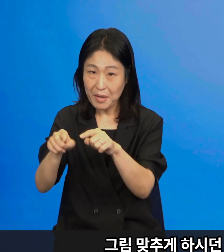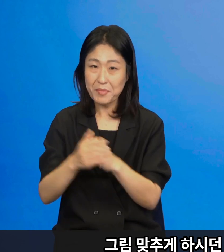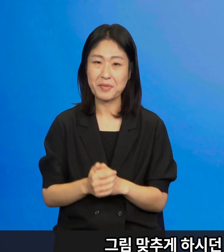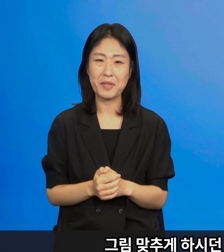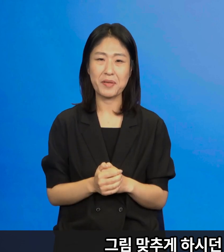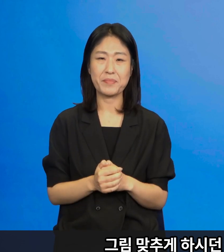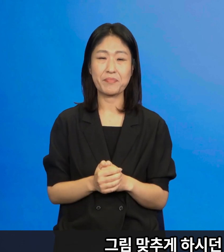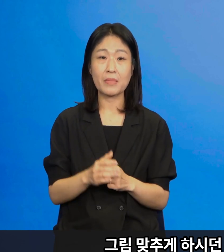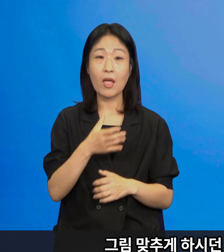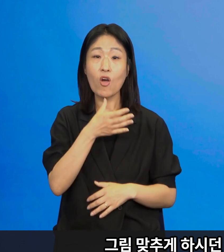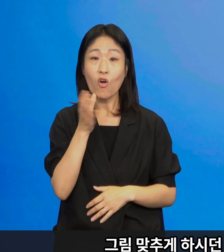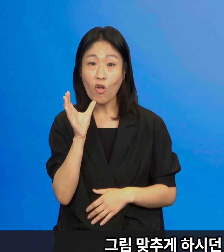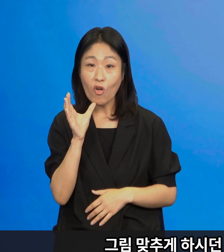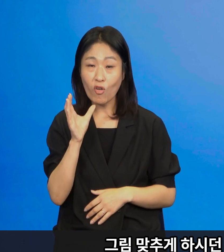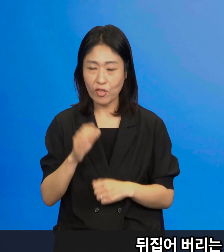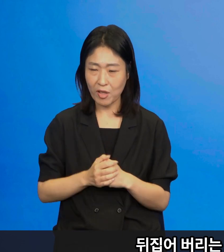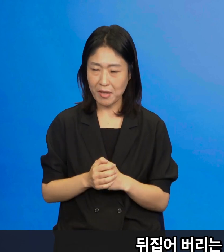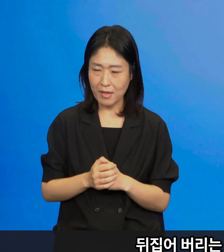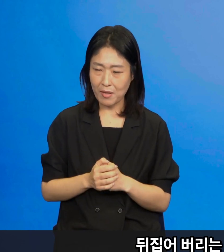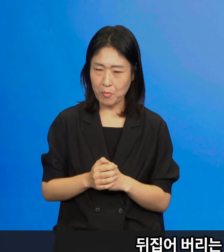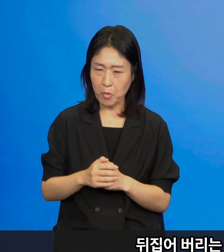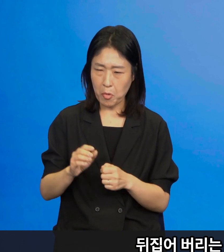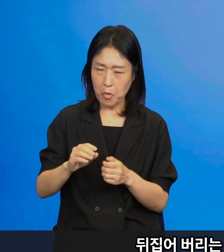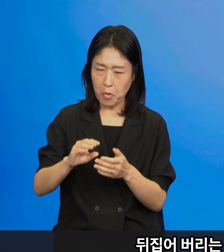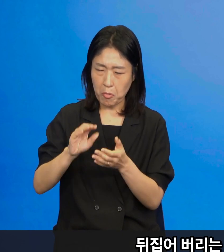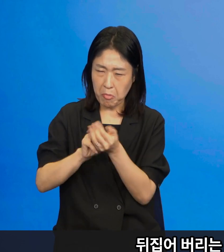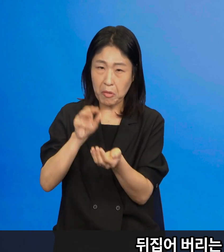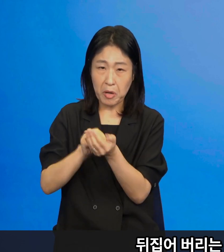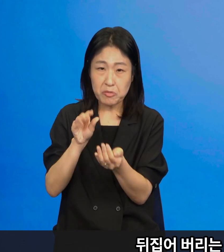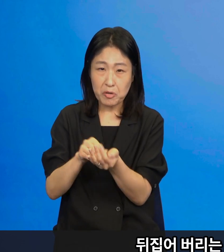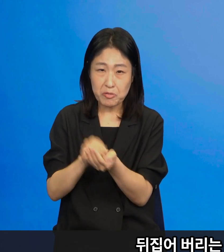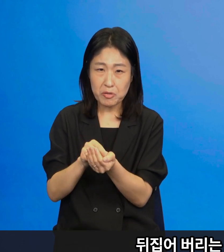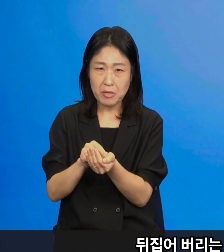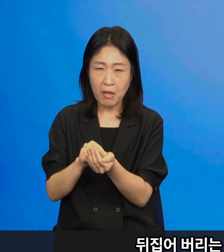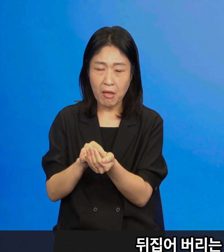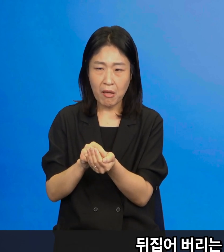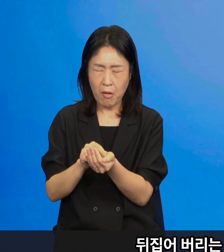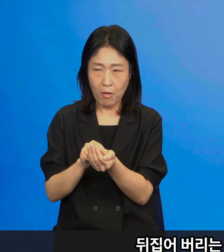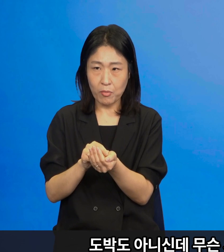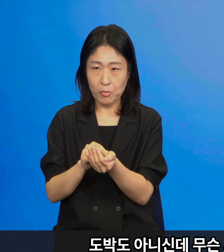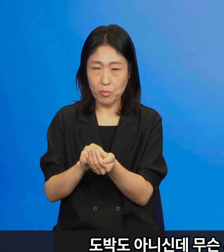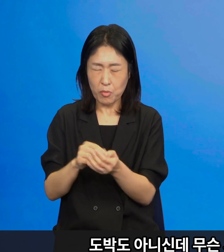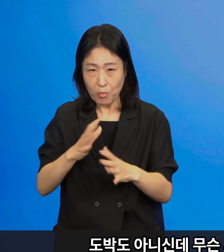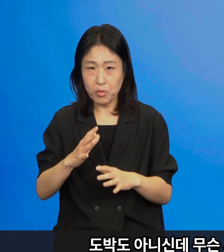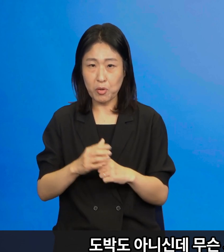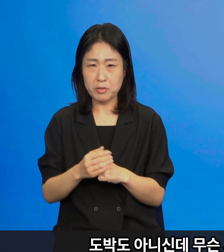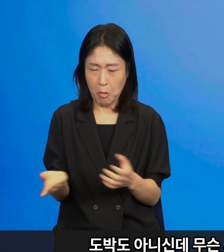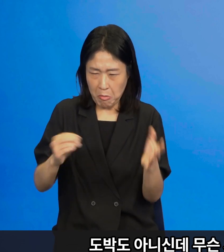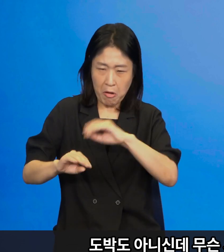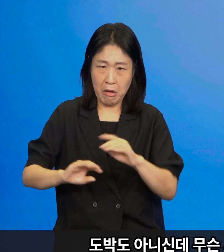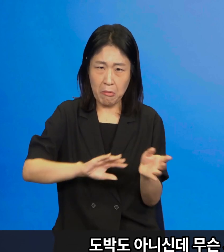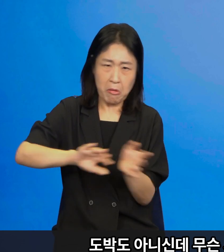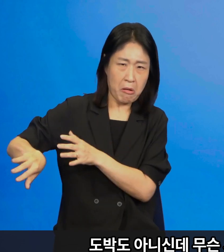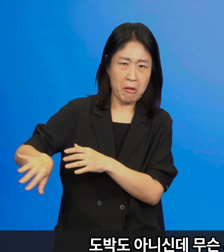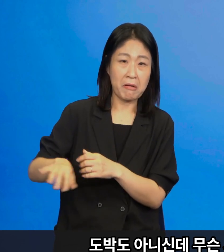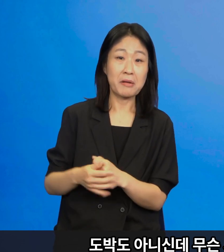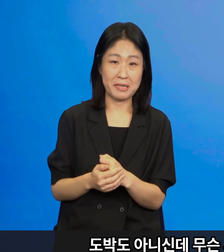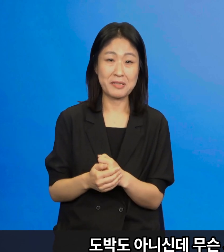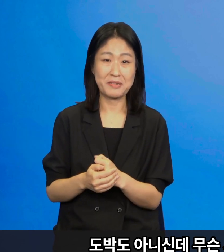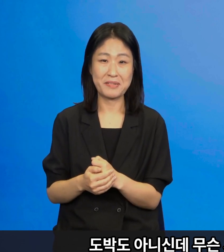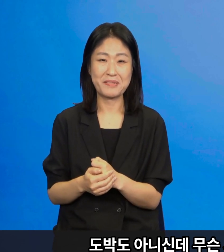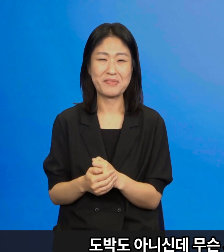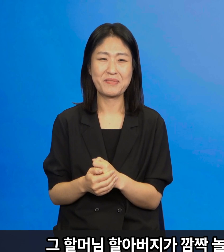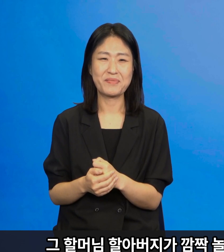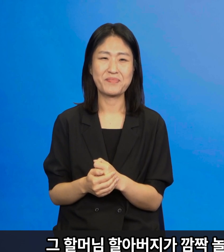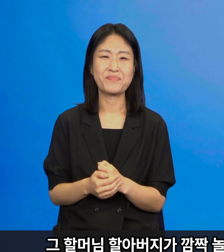맞추기 하시던 거를 화들짝 깜짝 놀라서 뒤집어 버리시는 일도 있긴 했습니다. 도박도 아니신데 무슨 사기 도박단 걸리신